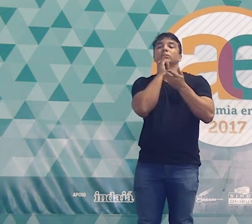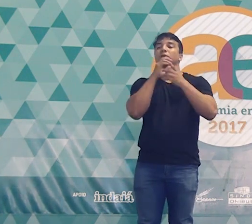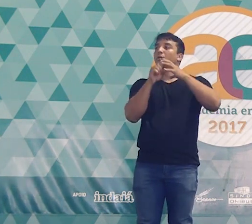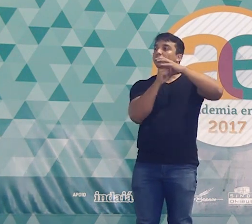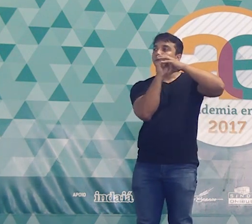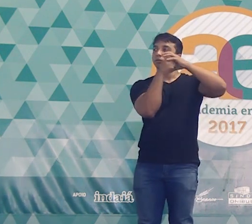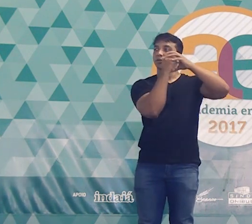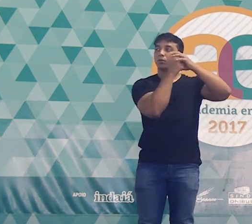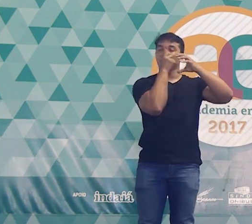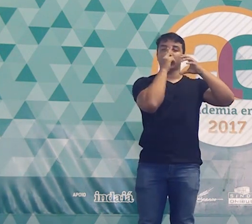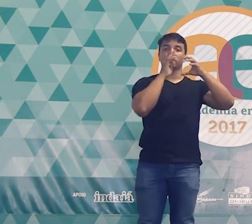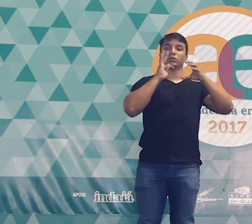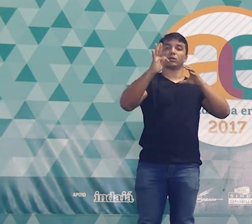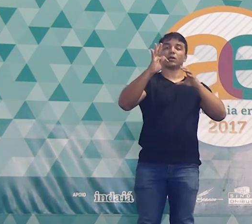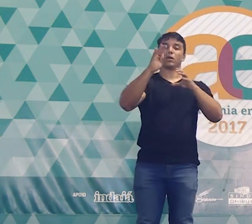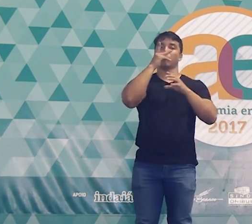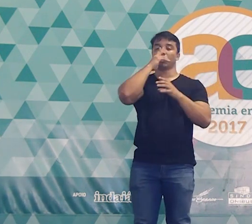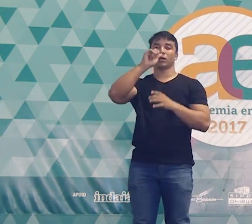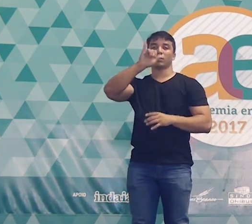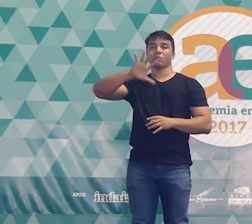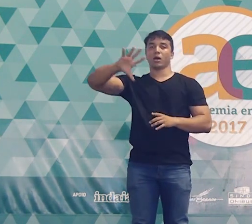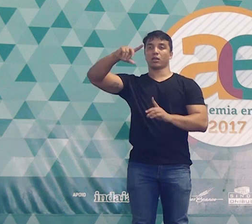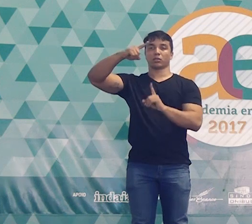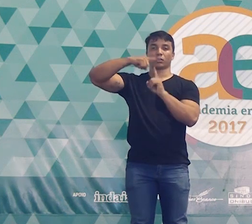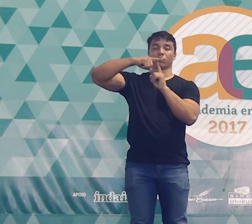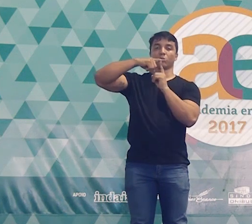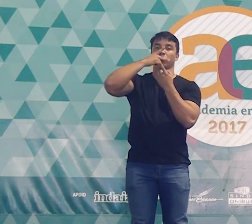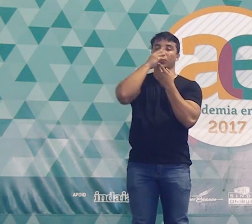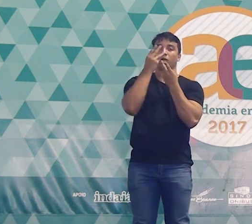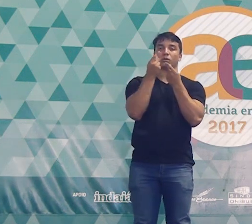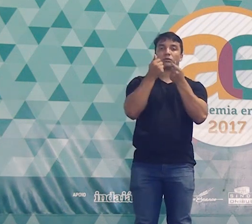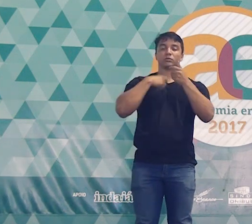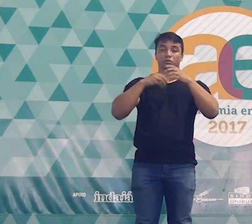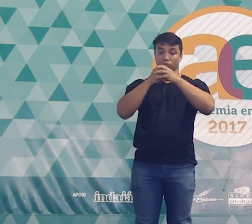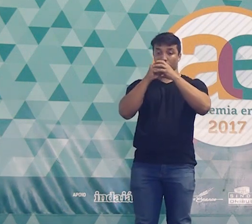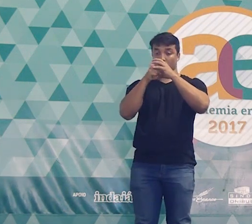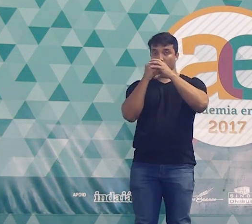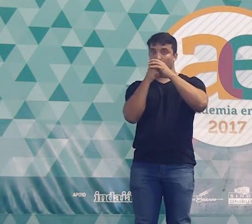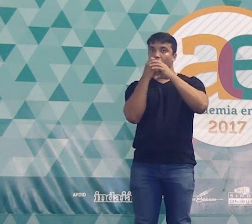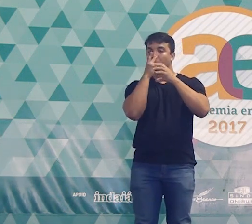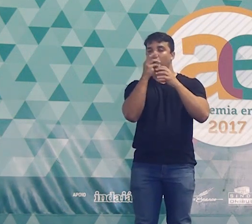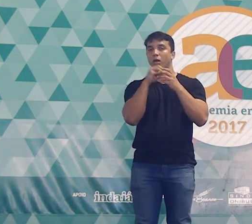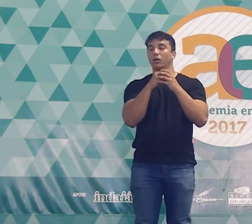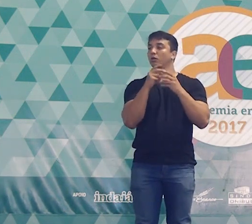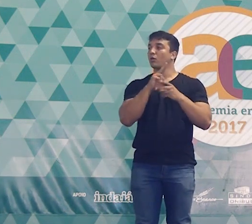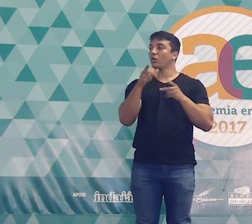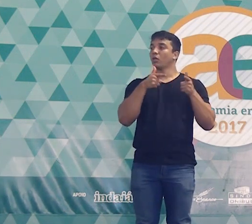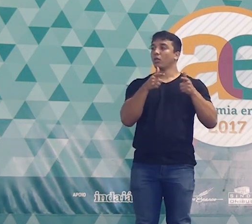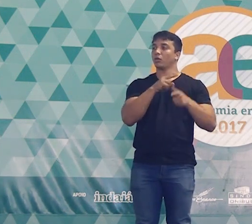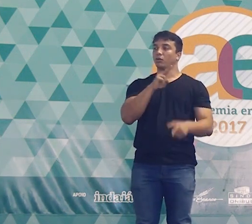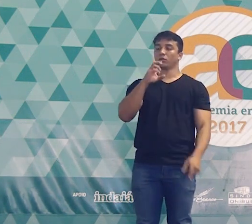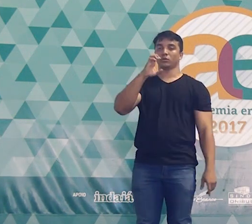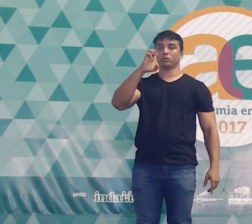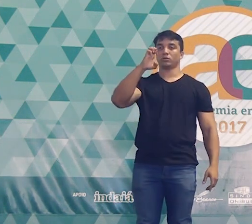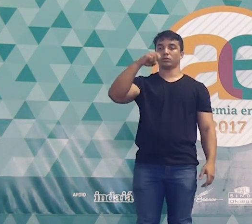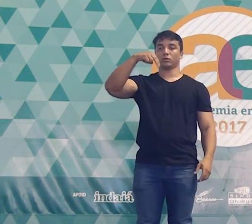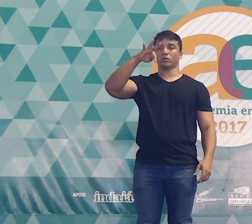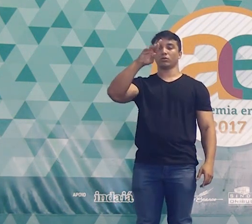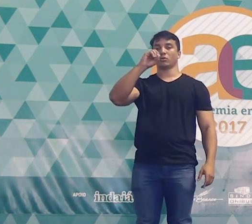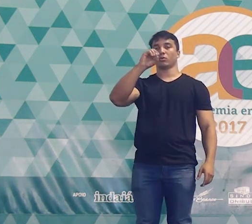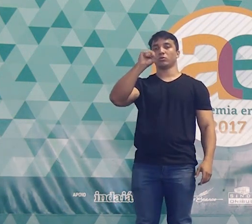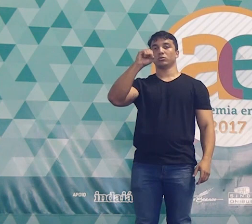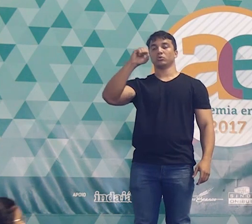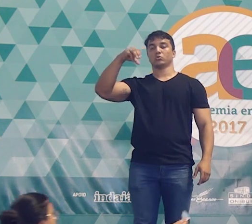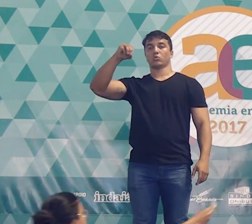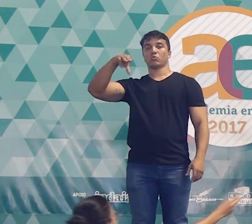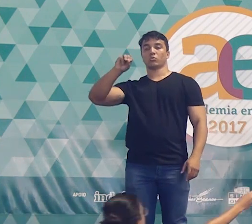ver, parece um Tzinho, parece uma imagem de um T, próximo à região nuclear. Essa região é chamada de centrosomo, que é exatamente